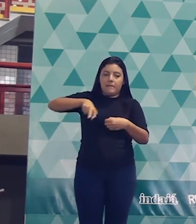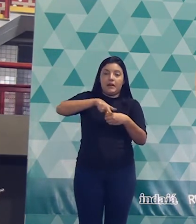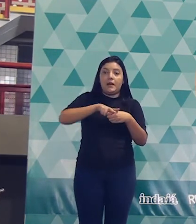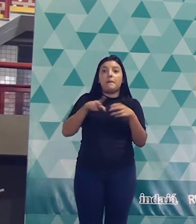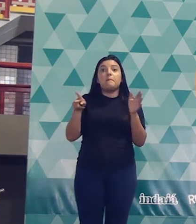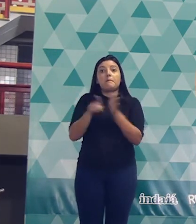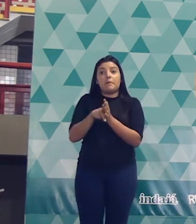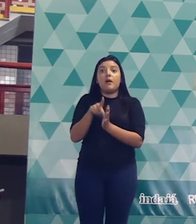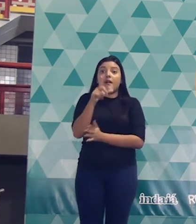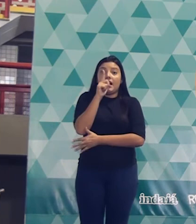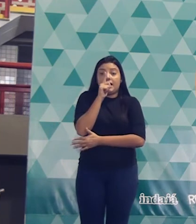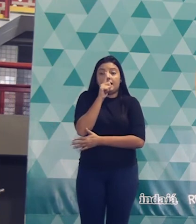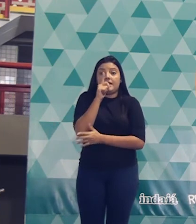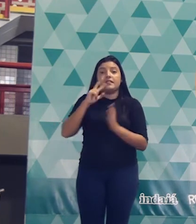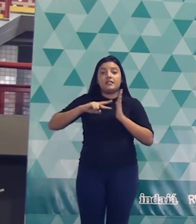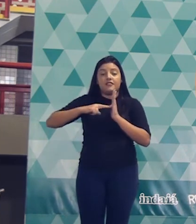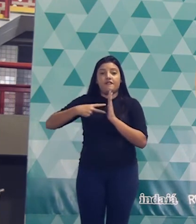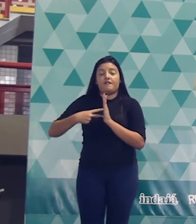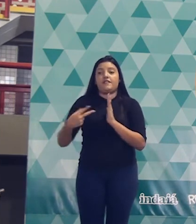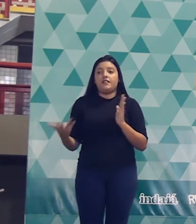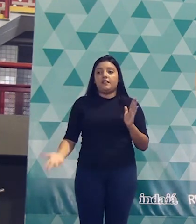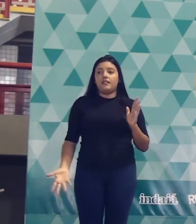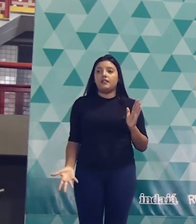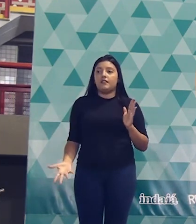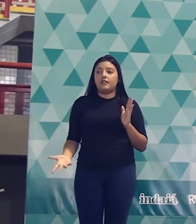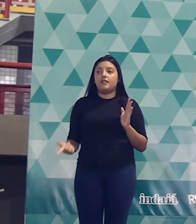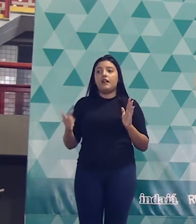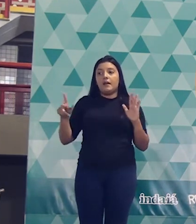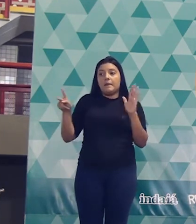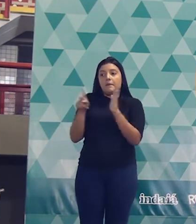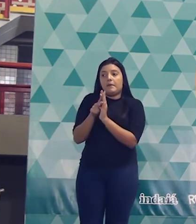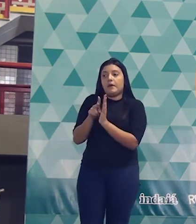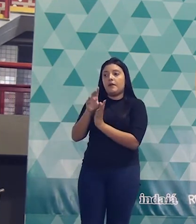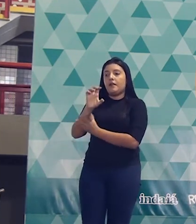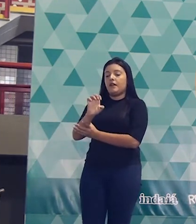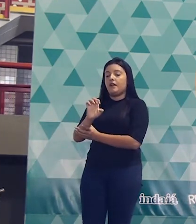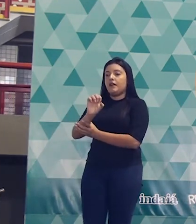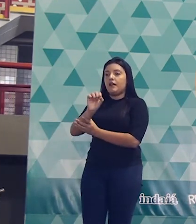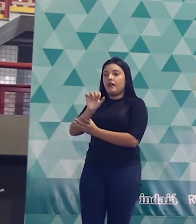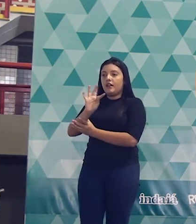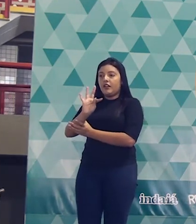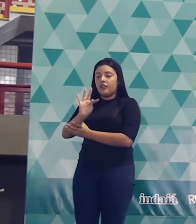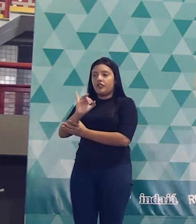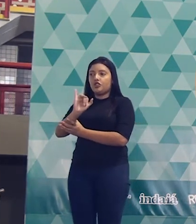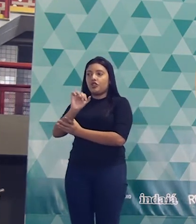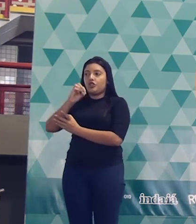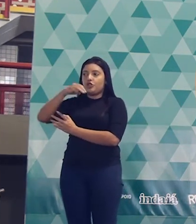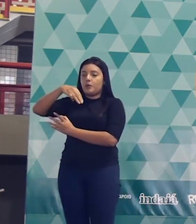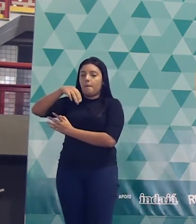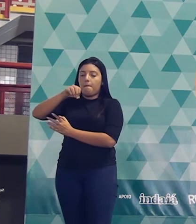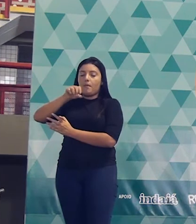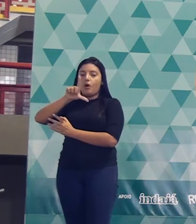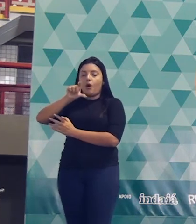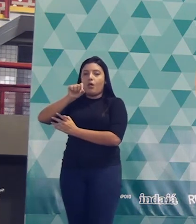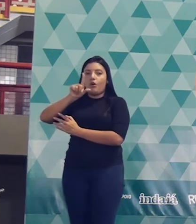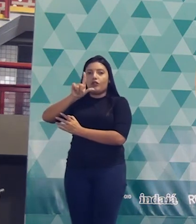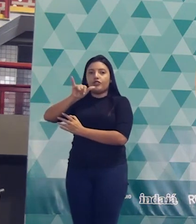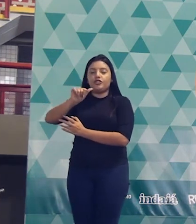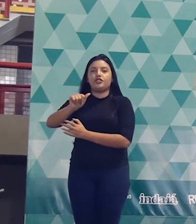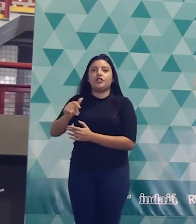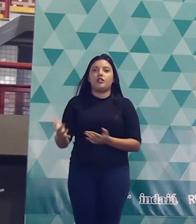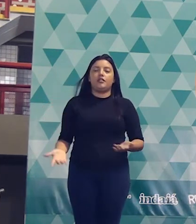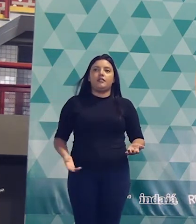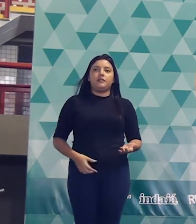pênis, literalmente de pênis, certo? Isso é etimologia, é a origem das palavras. Vamos